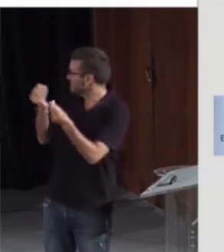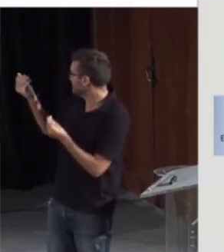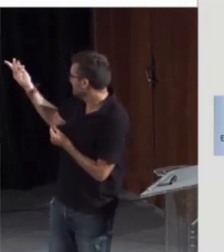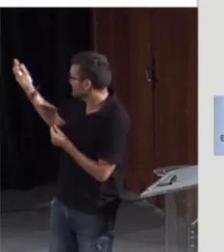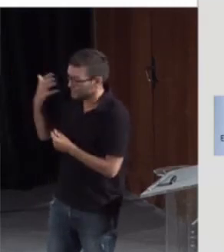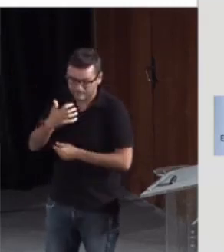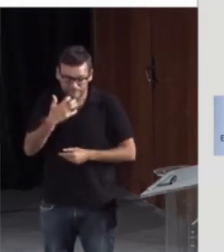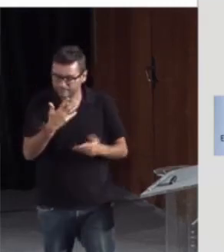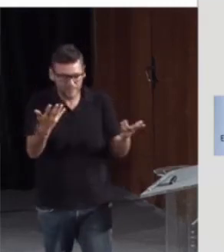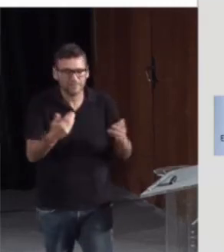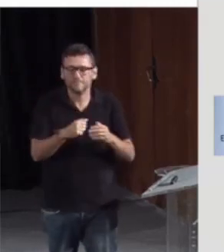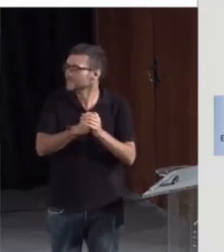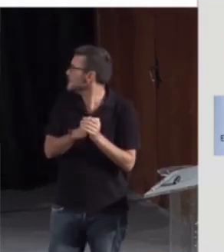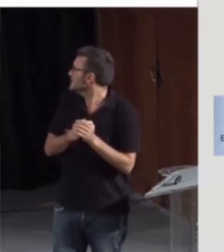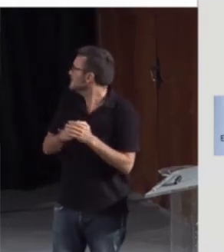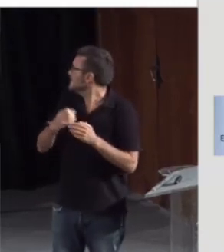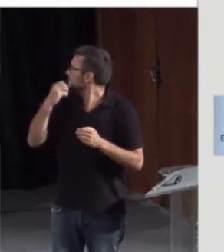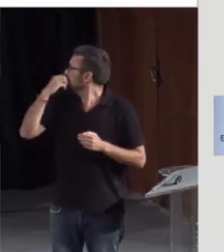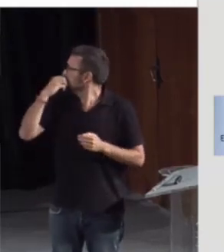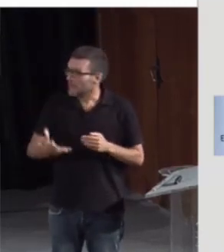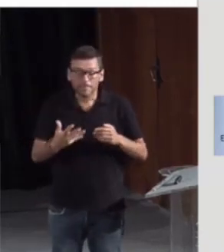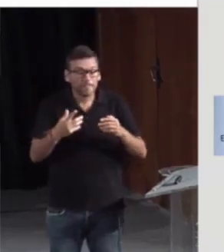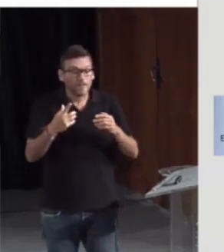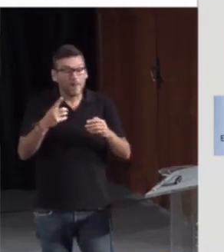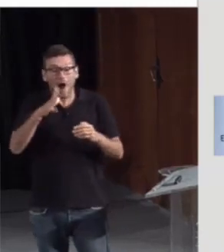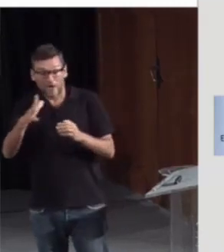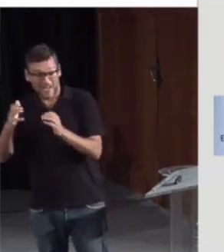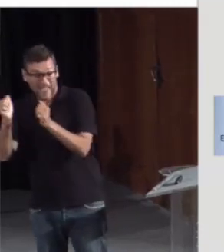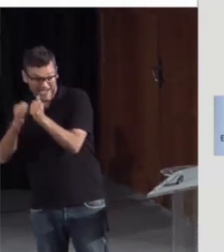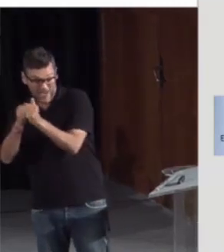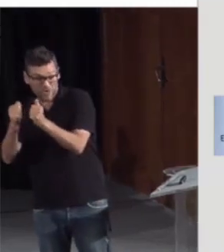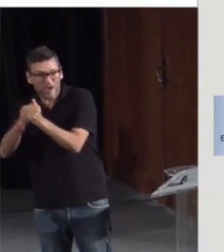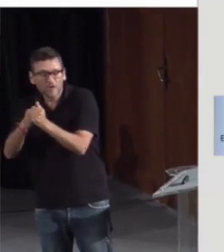Perdonad porque el PDF no se ve correctamente.